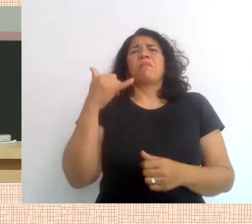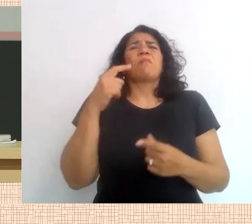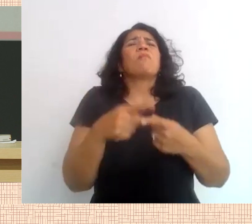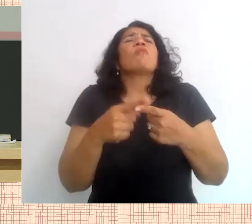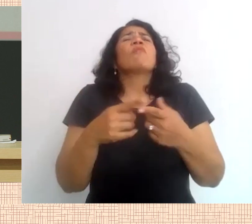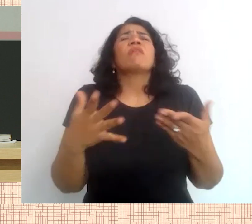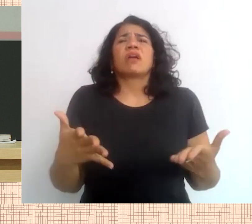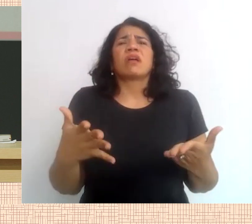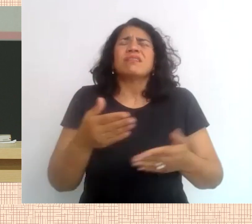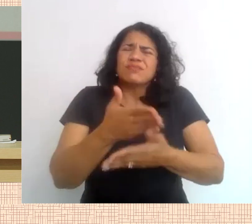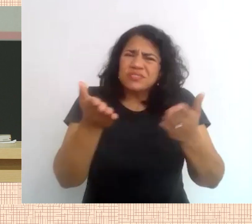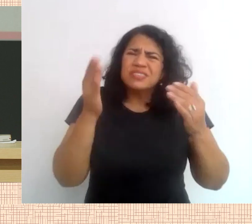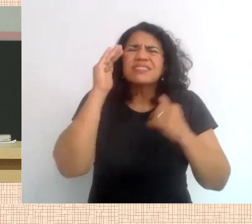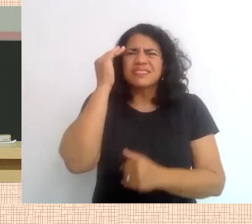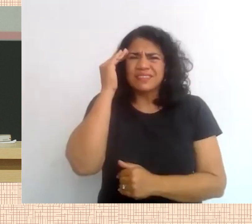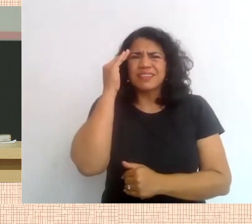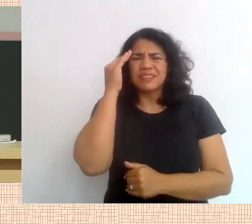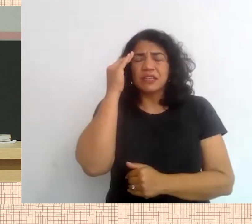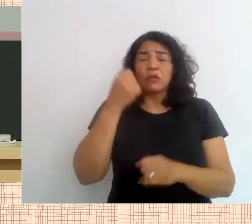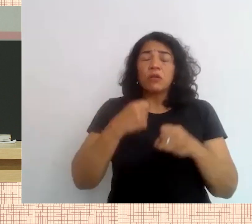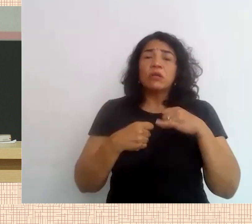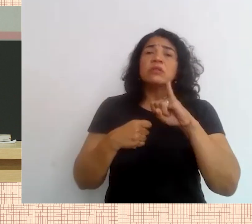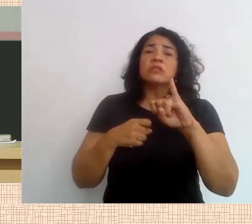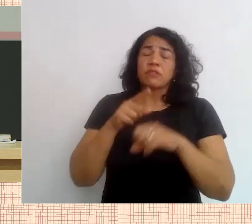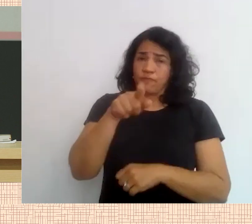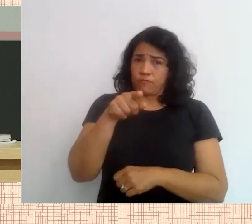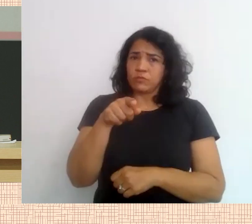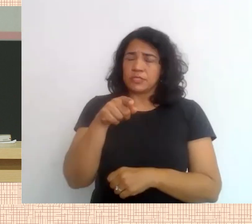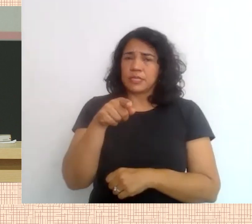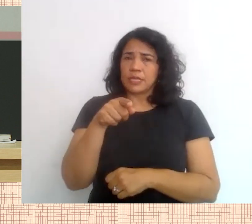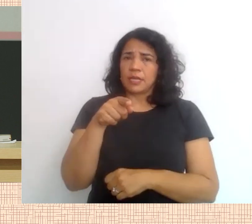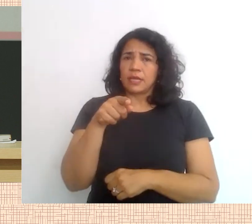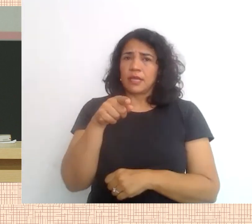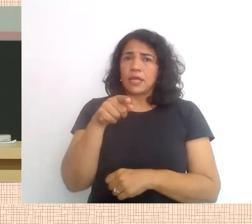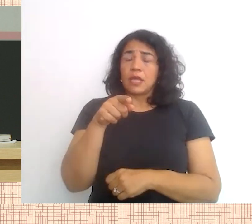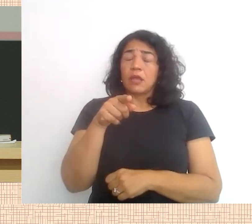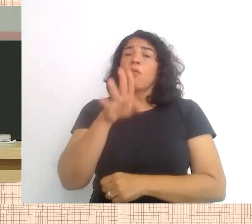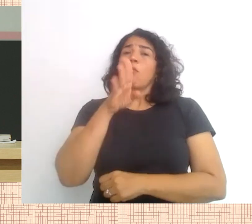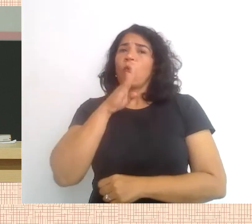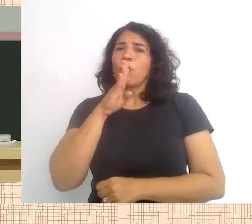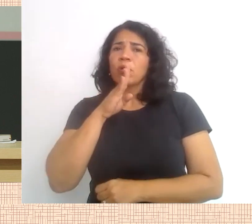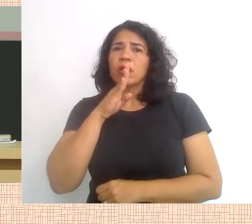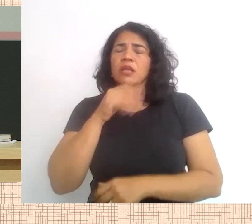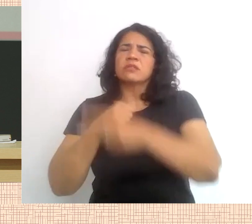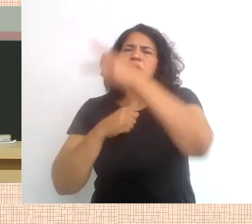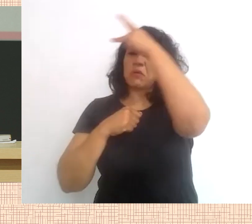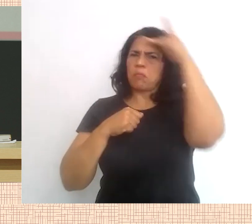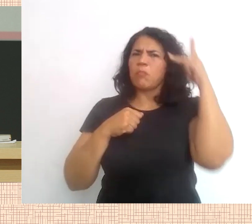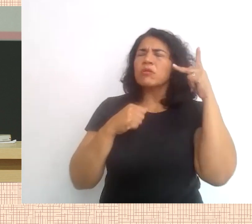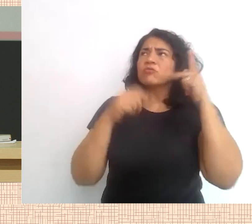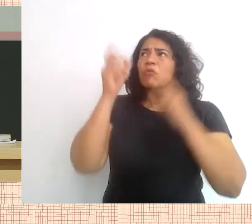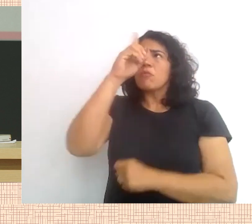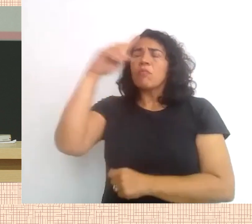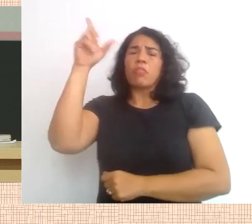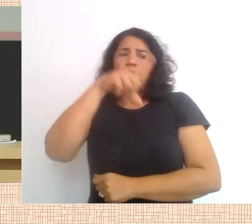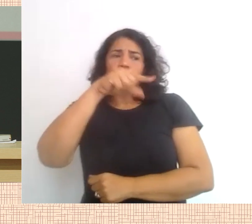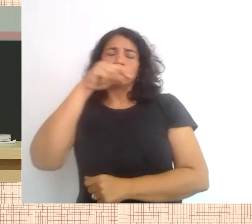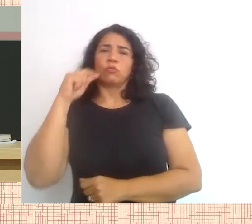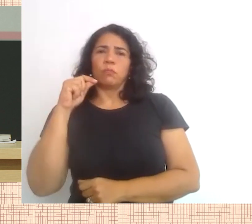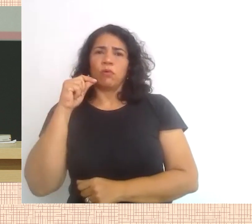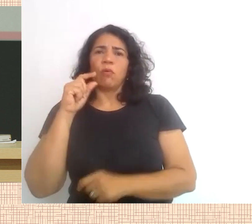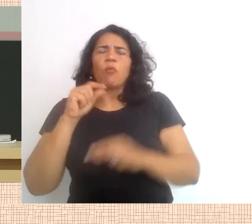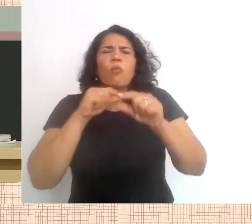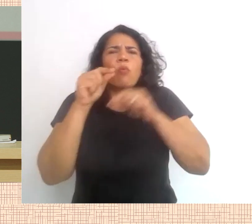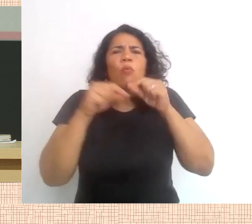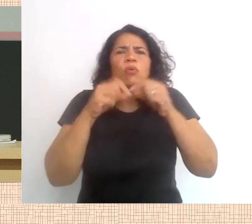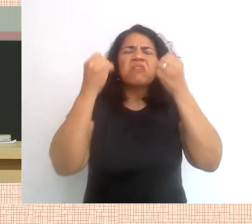Vocês entenderam? Se você reconhece alguém como homem de Deus, o que ele falar tem